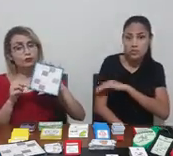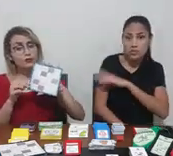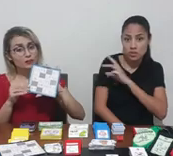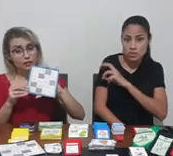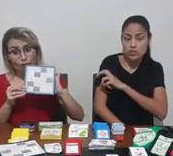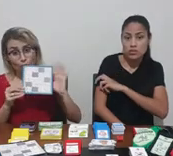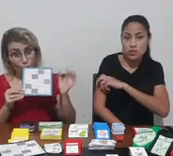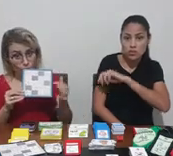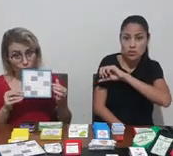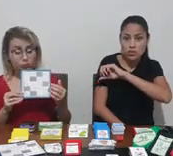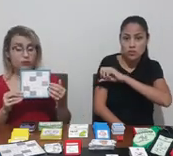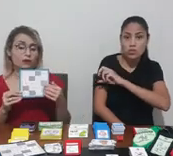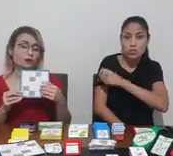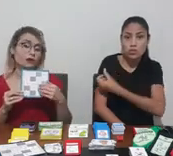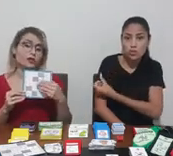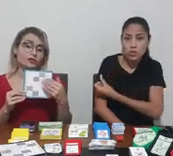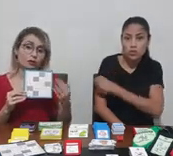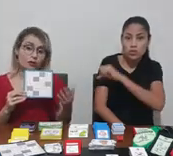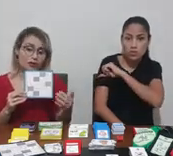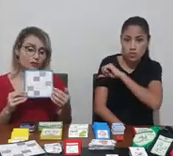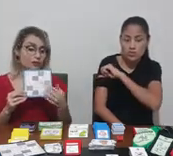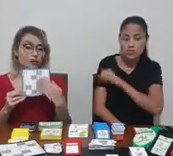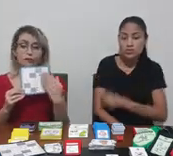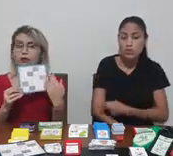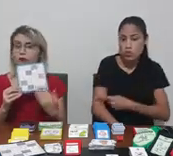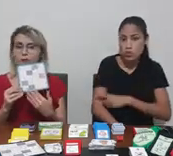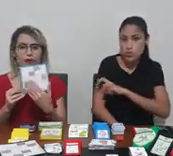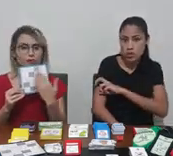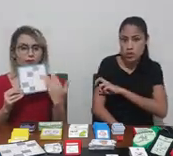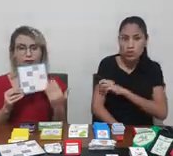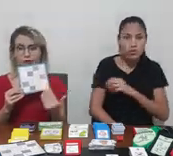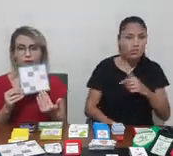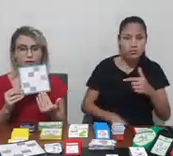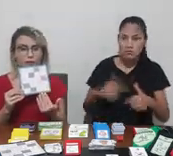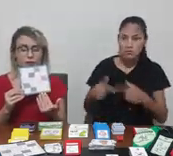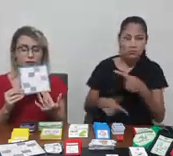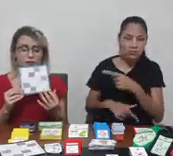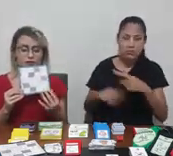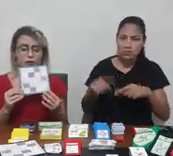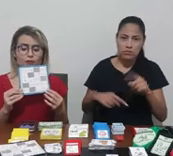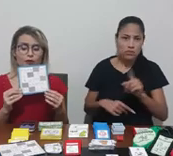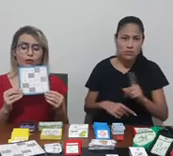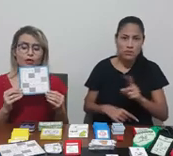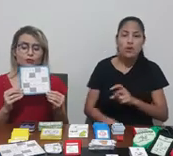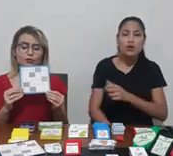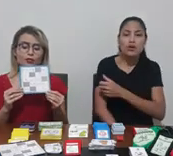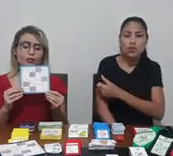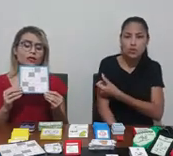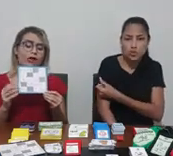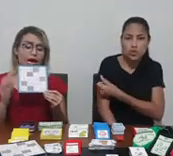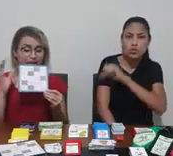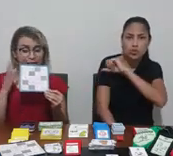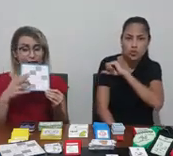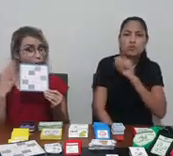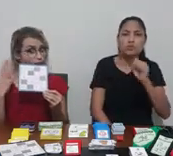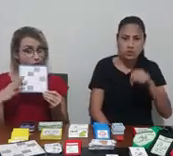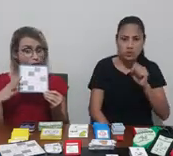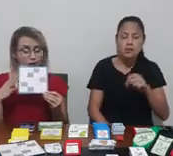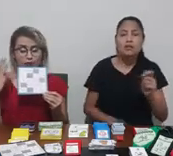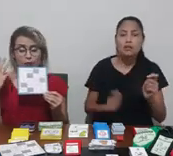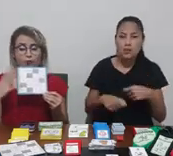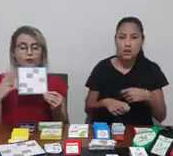no Fundamental 1, né, na educação básica, eu não trabalho esse daqui, tá? Porque eu acho que ainda eu